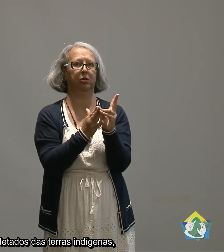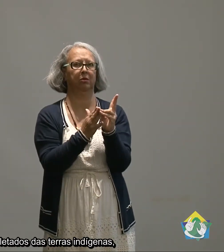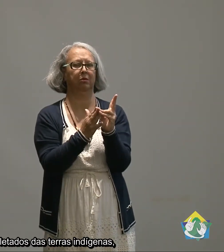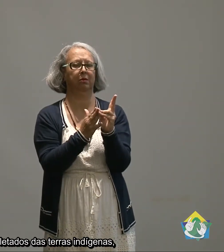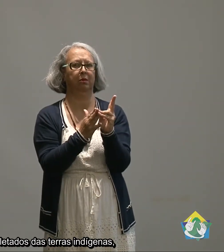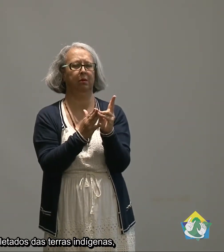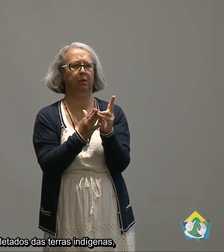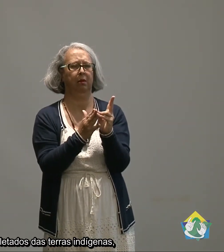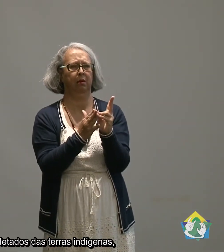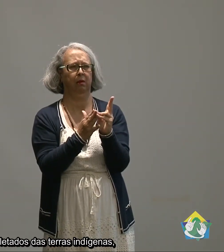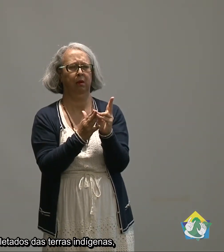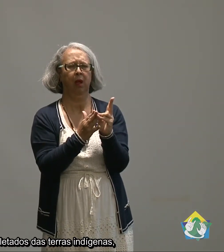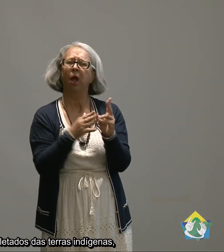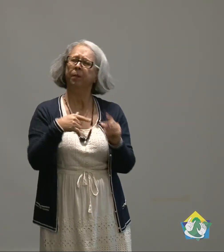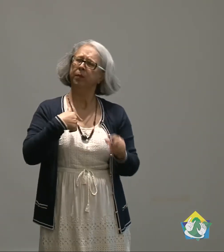das terras indígenas.